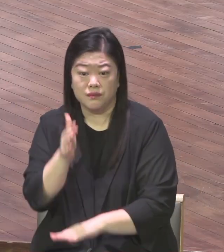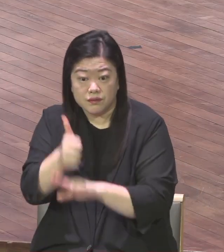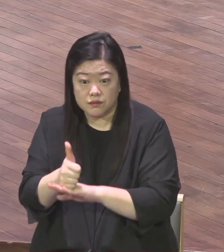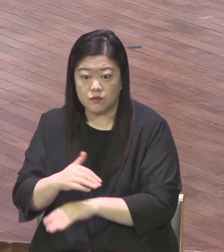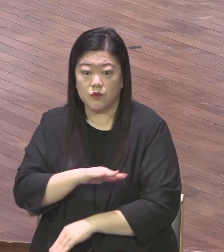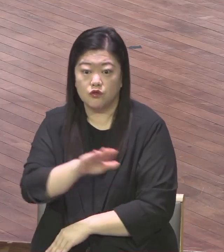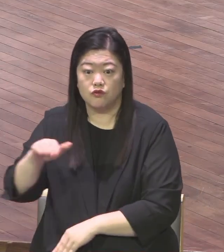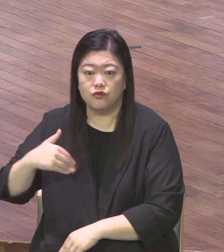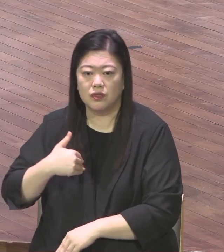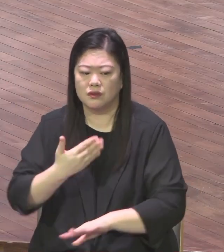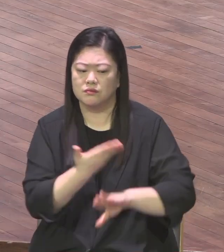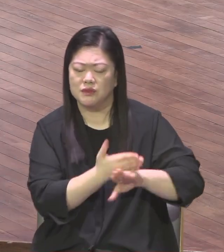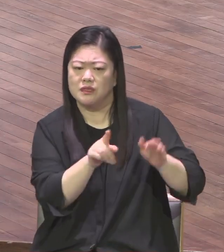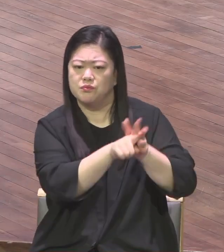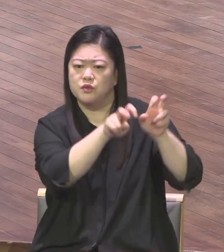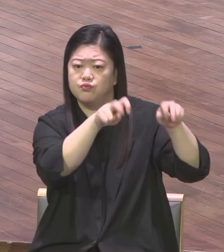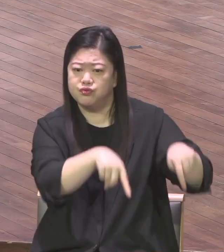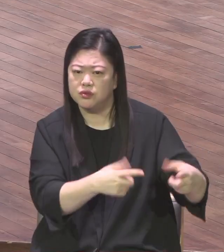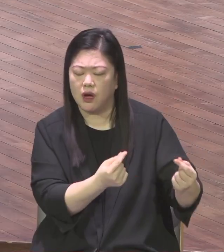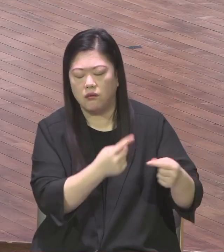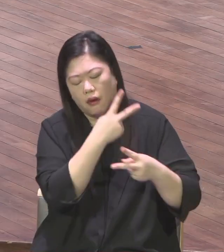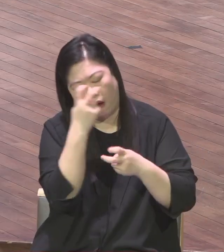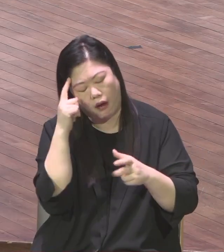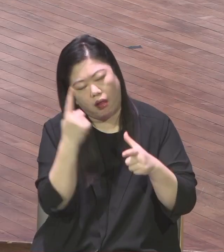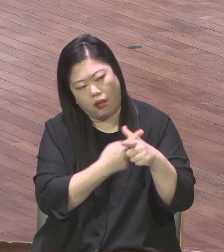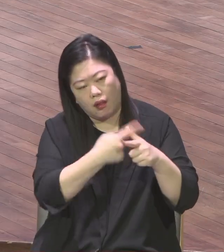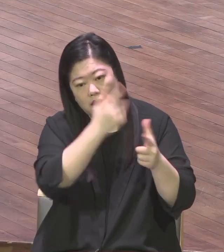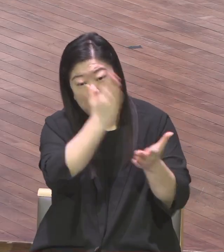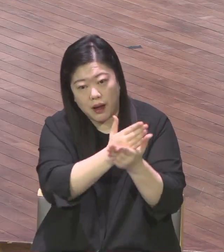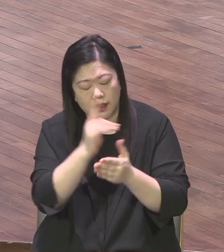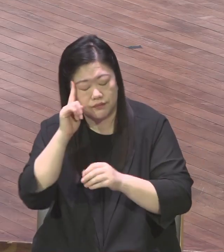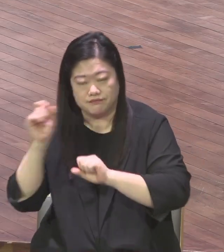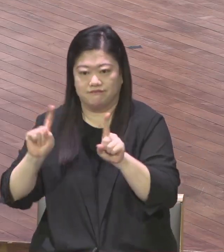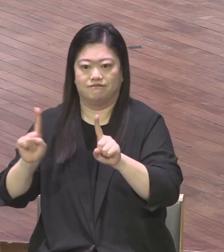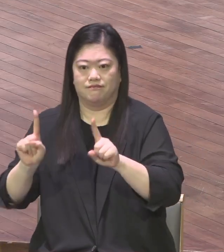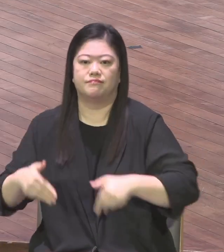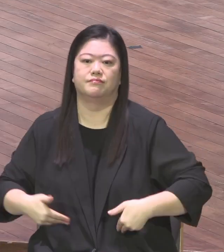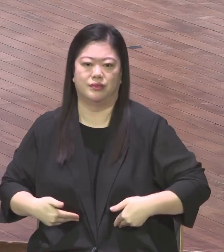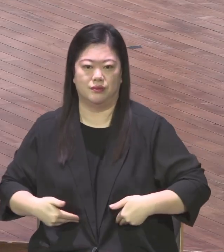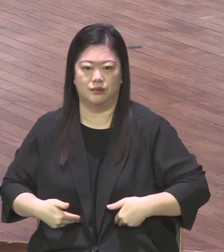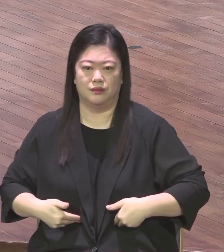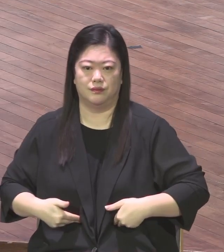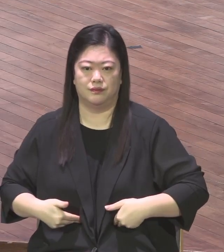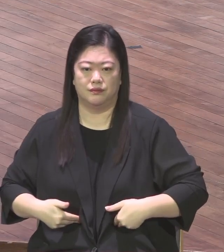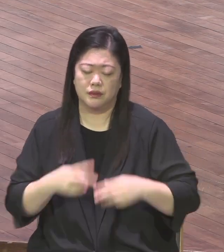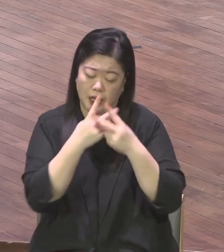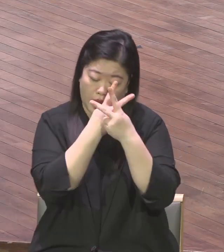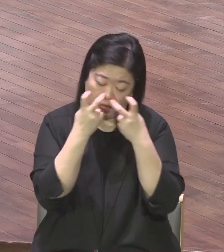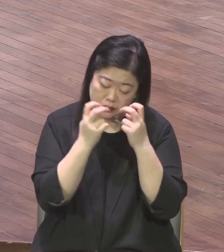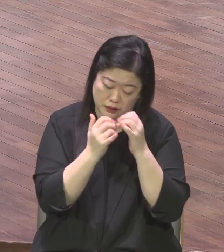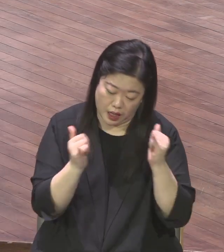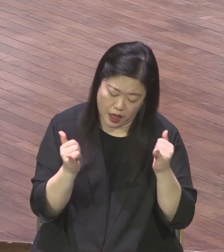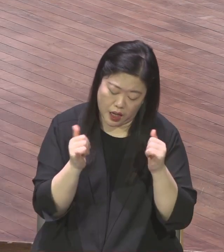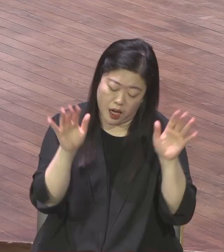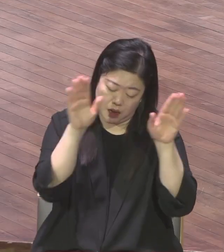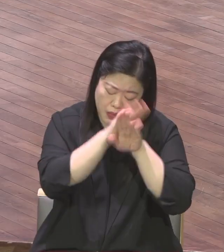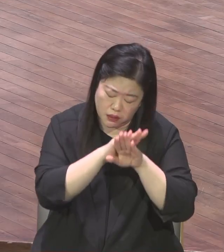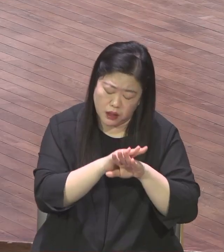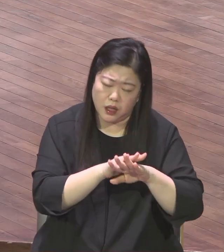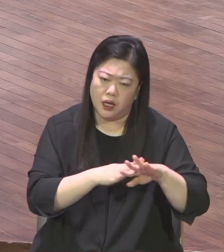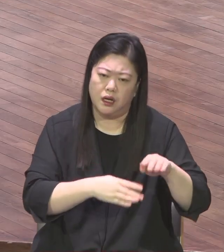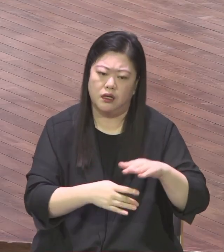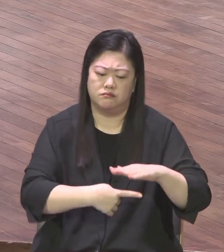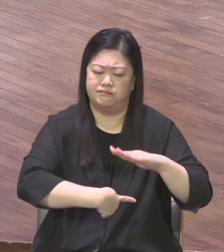우리는 다른 이들과 같이 자지 말고 오직 깨어 정신을 차릴지라. 자는 자들은 밤에 자고 취하는 자들은